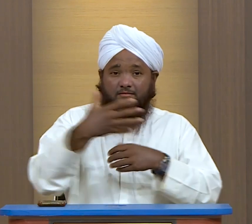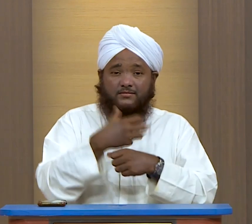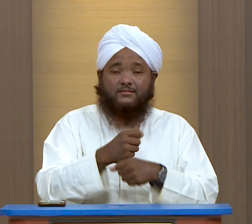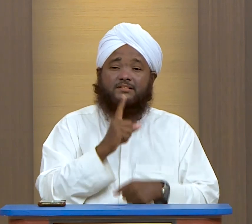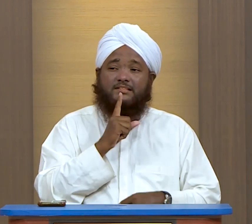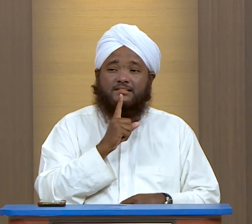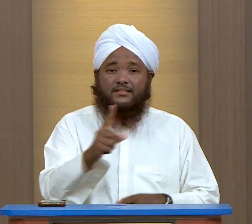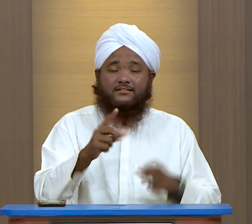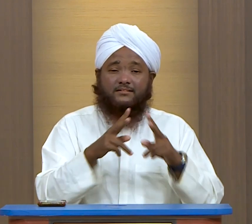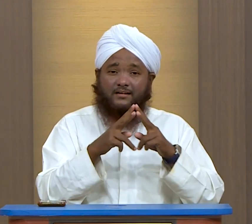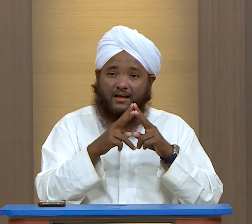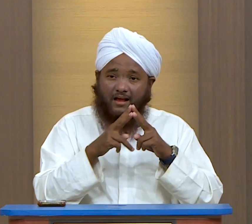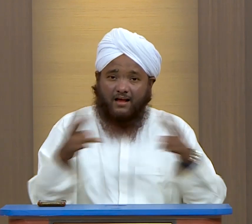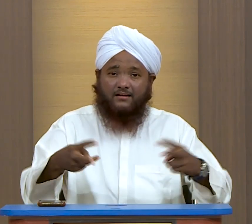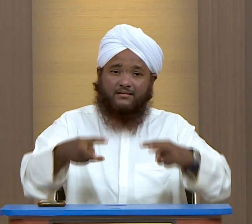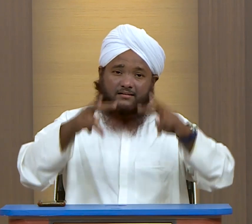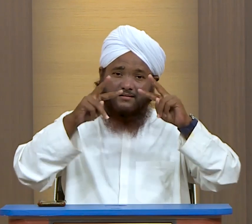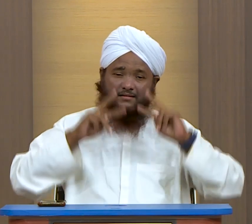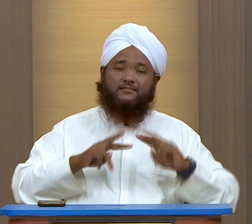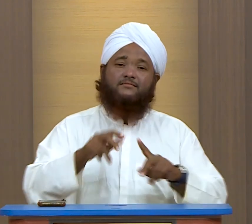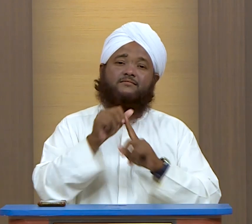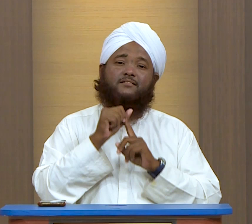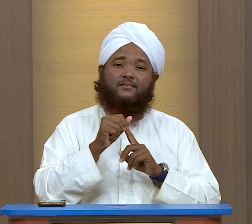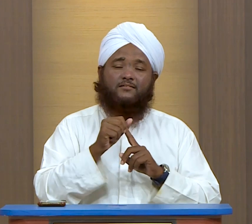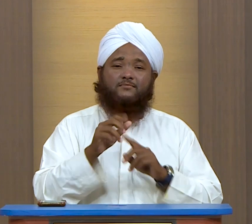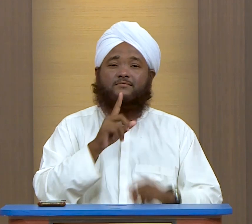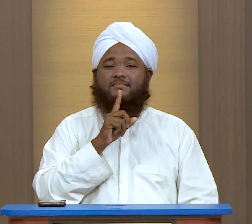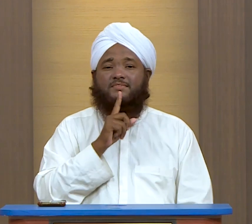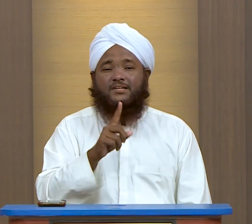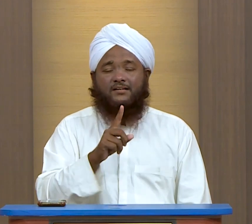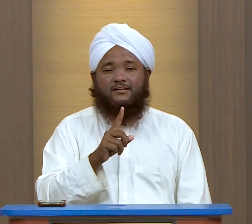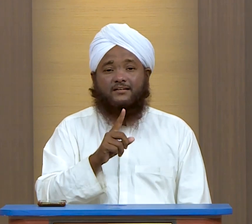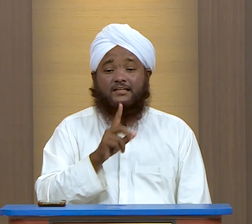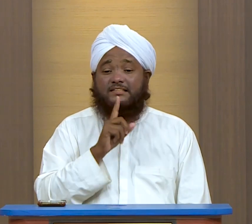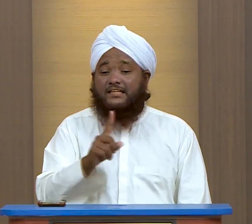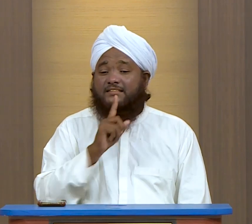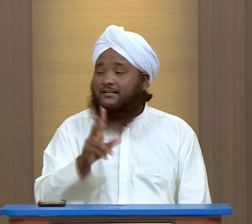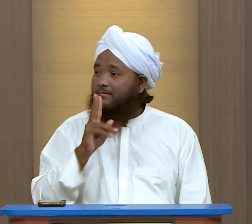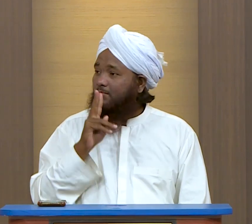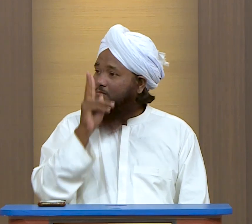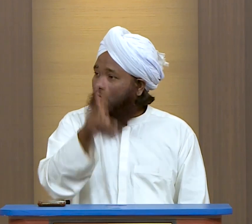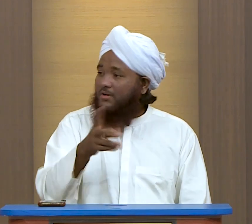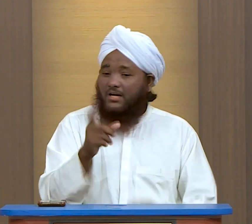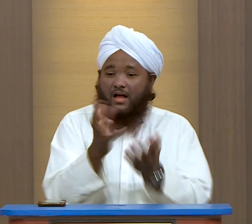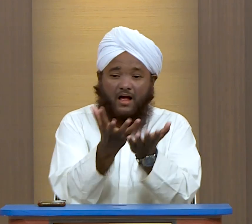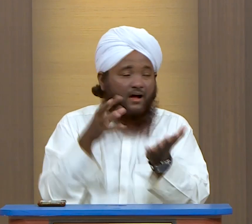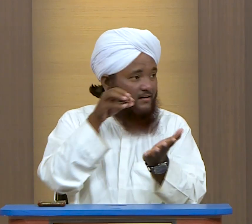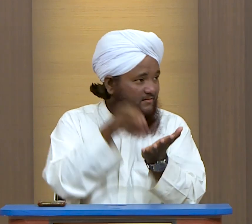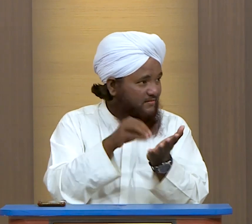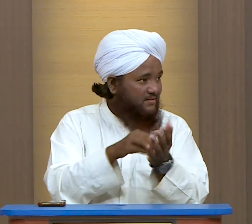سچ کا خوگر یعنی عادی بنانا ہوگا۔ واقعی جہاں سچ بولنے کے اخروی فضائل و برکات حاصل ہوتے ہیں